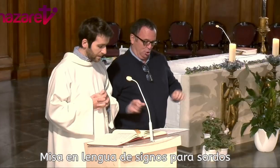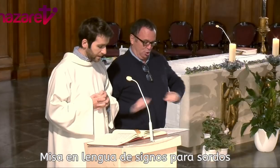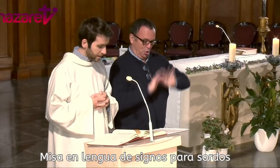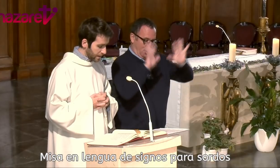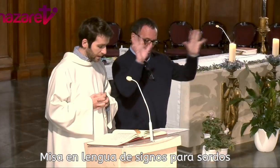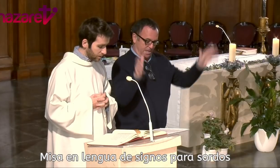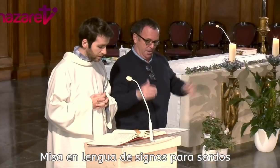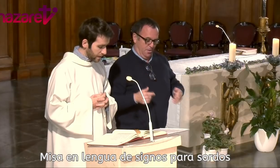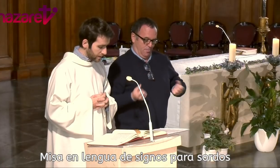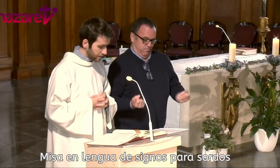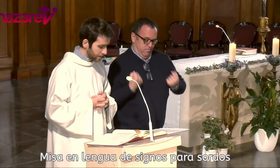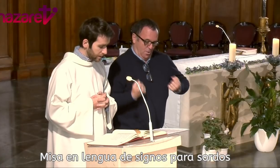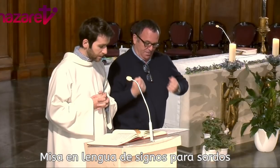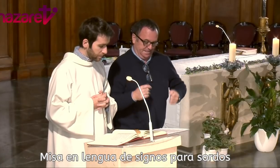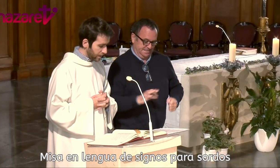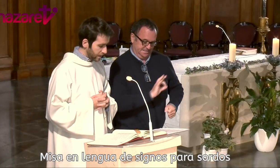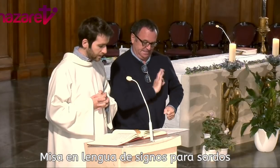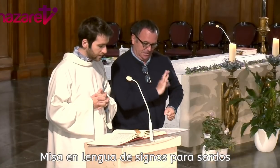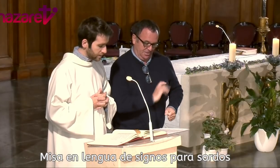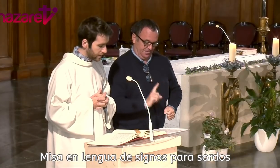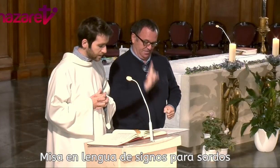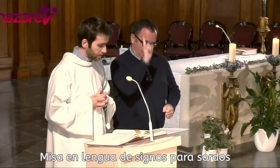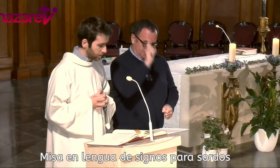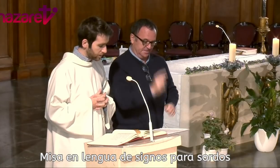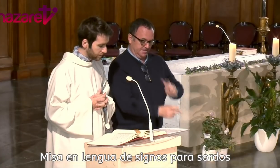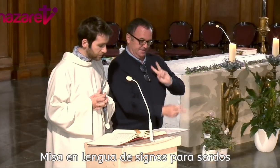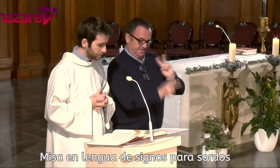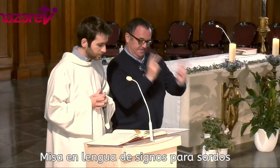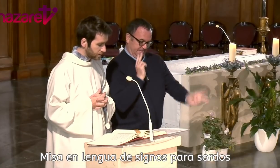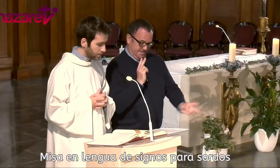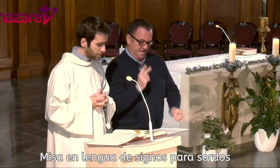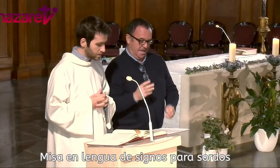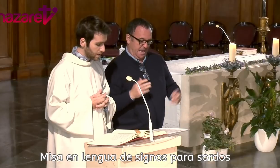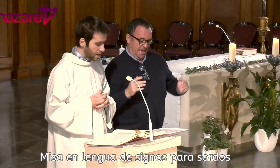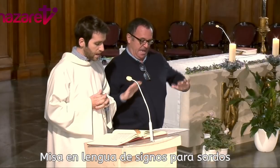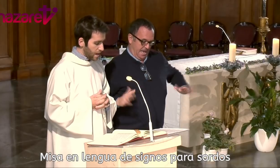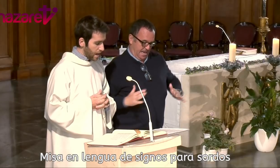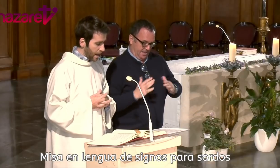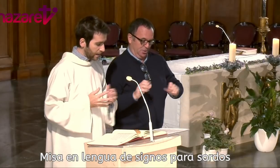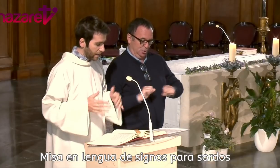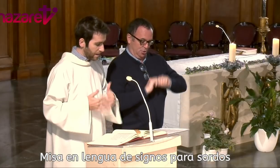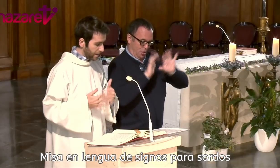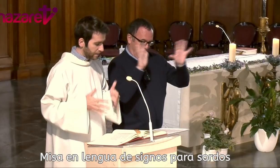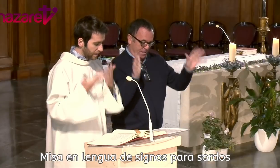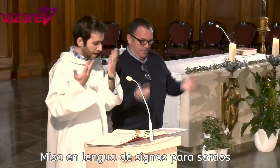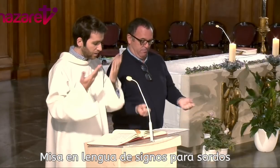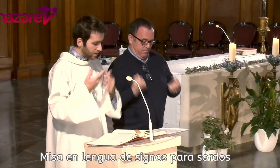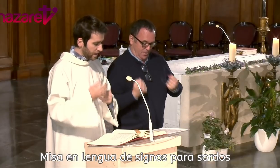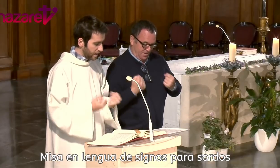Aclamad la gloria y el poder del Señor. Todos, aclamad la gloria y